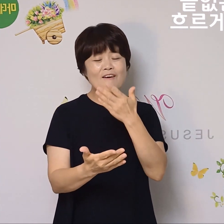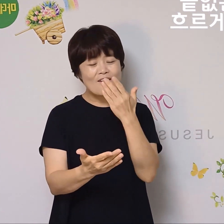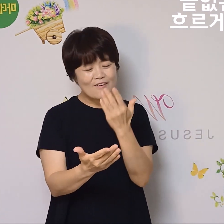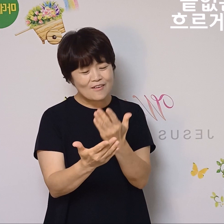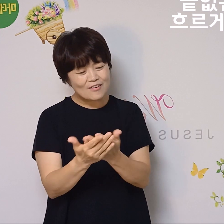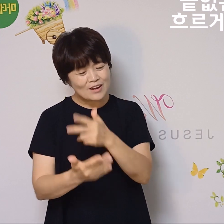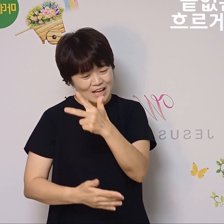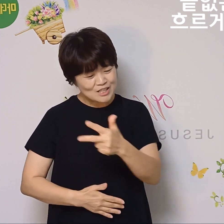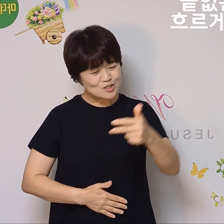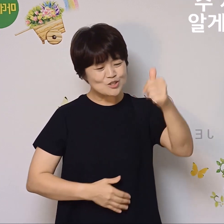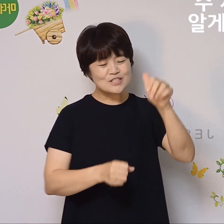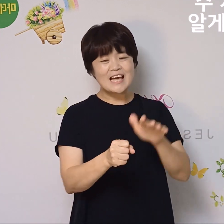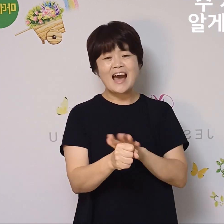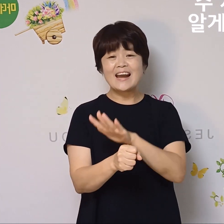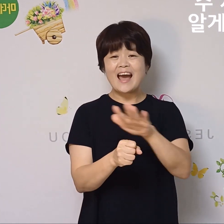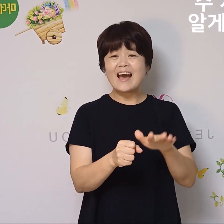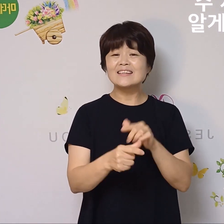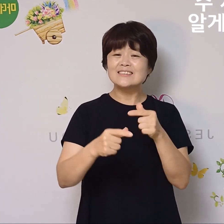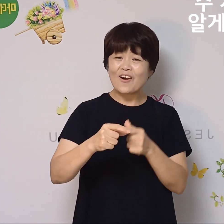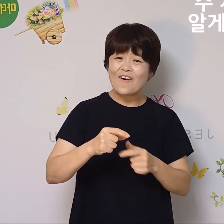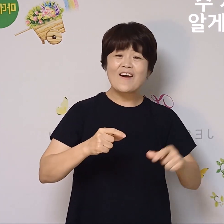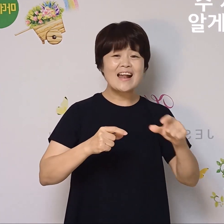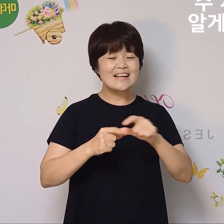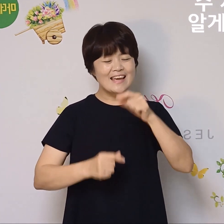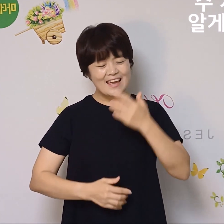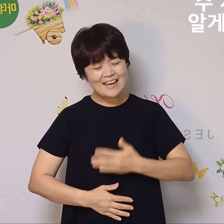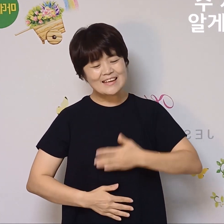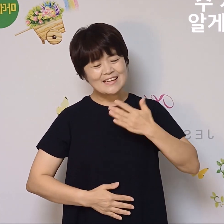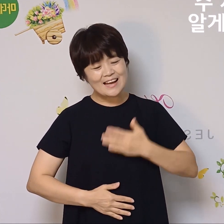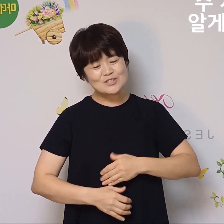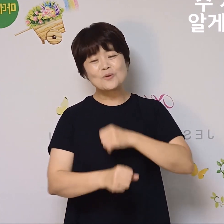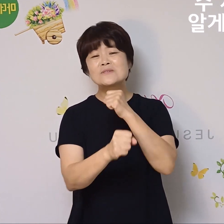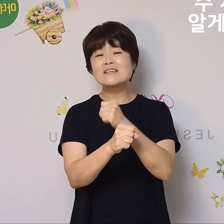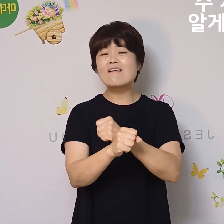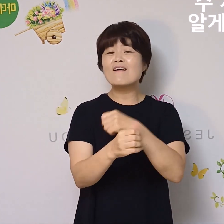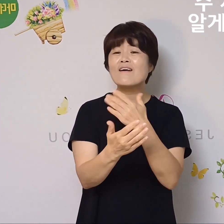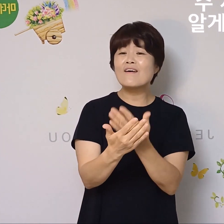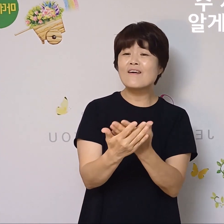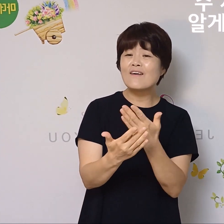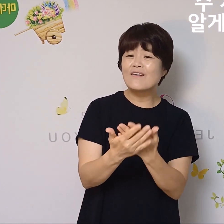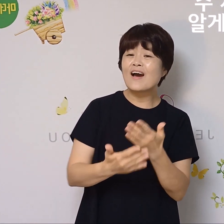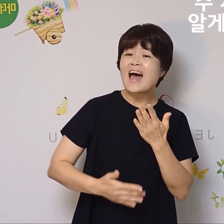하소서. 주 사랑 더 알게 하소서.